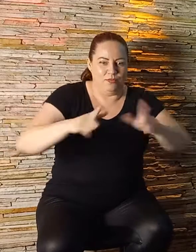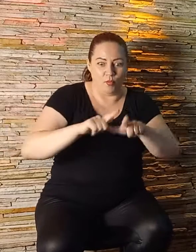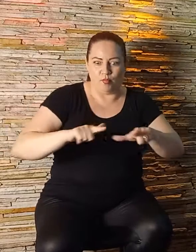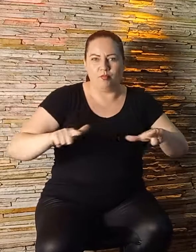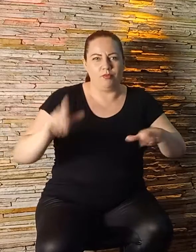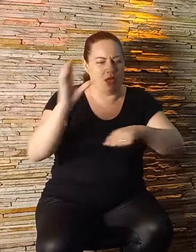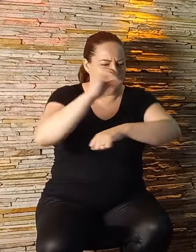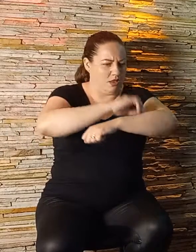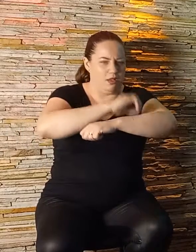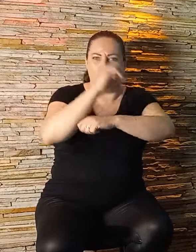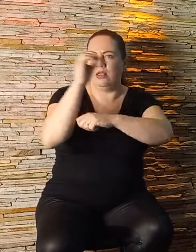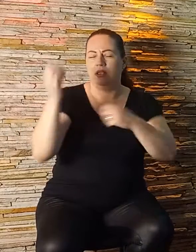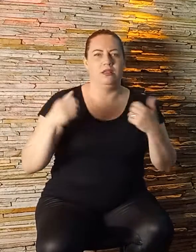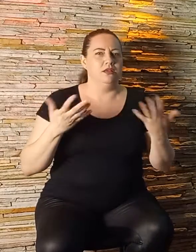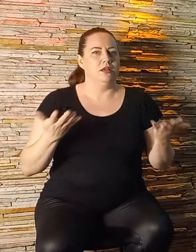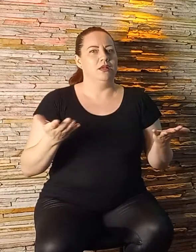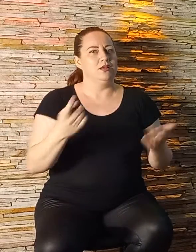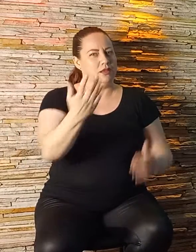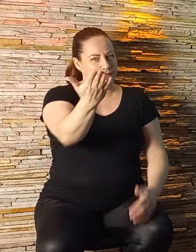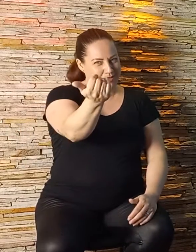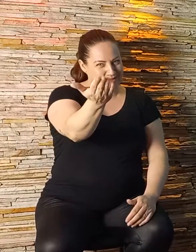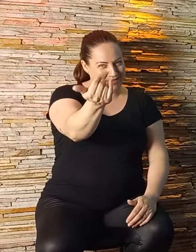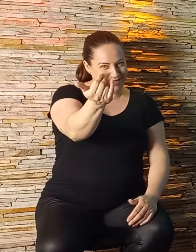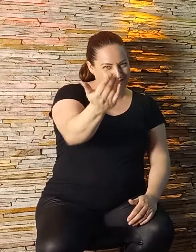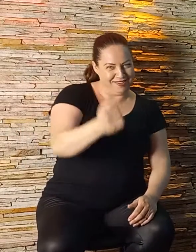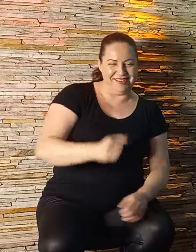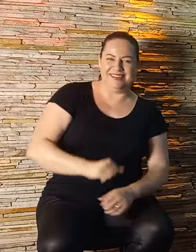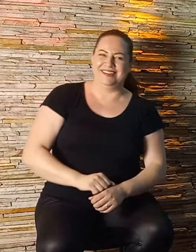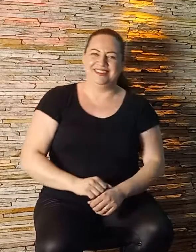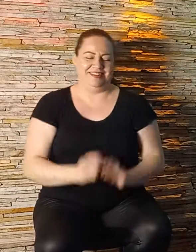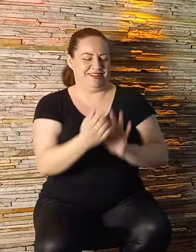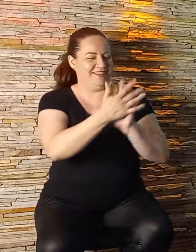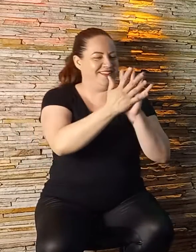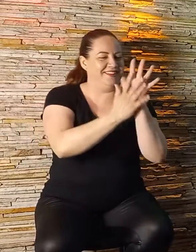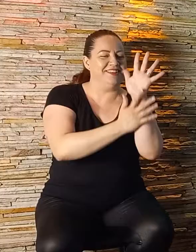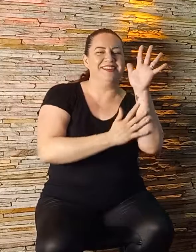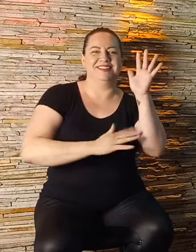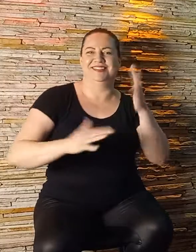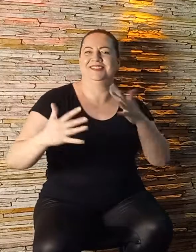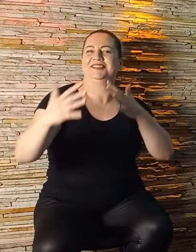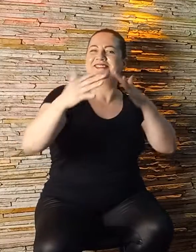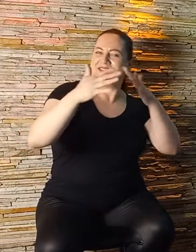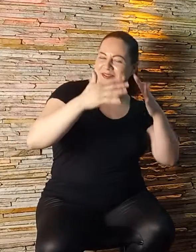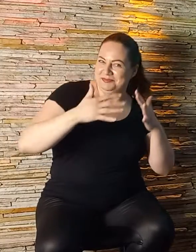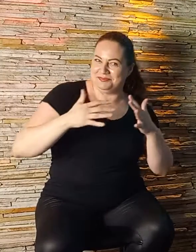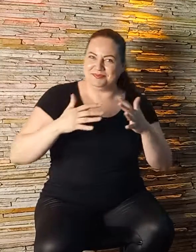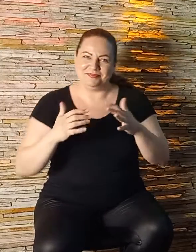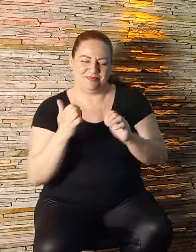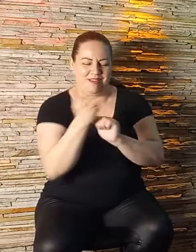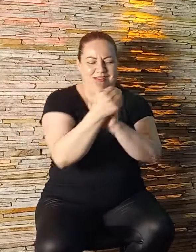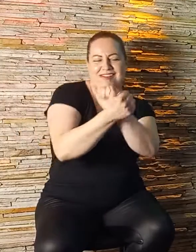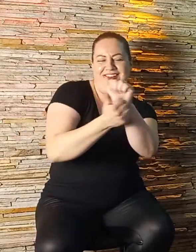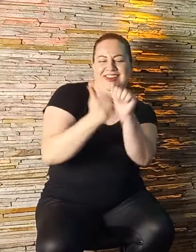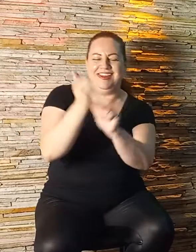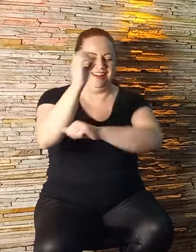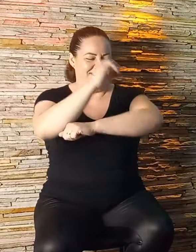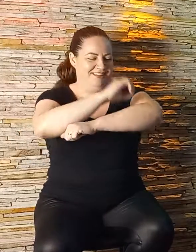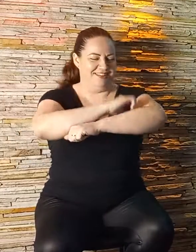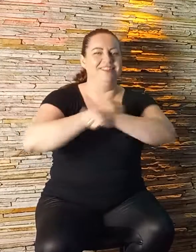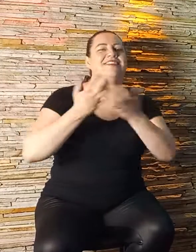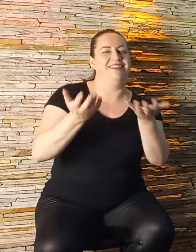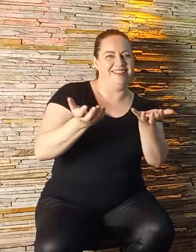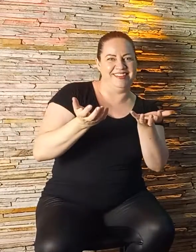tá vazia de noite de dia esperando só tu voltar tu né deslizar tomar um na minha quero ver se vai dormir beijar